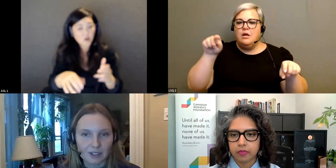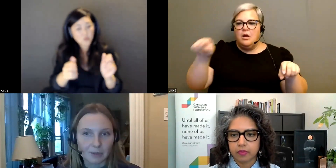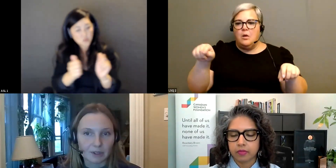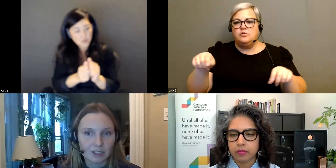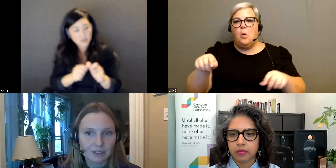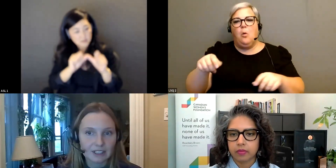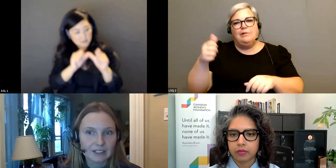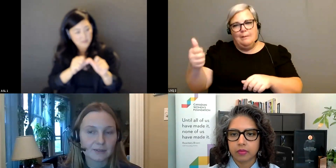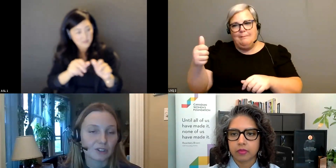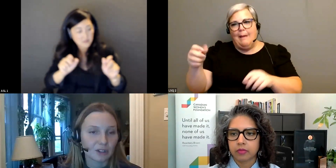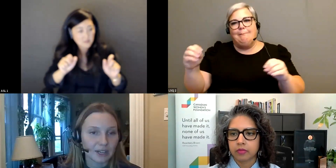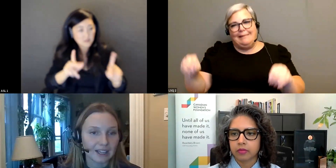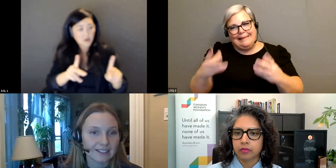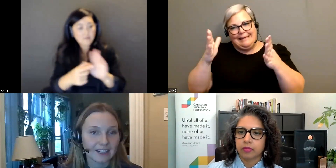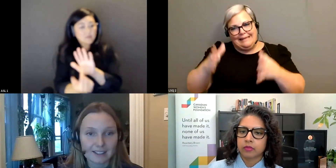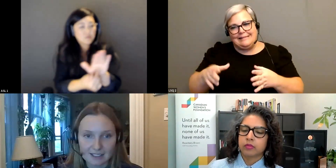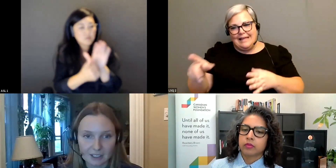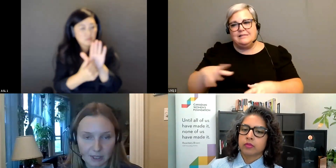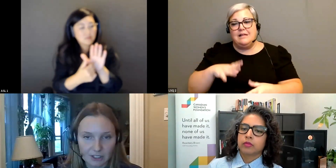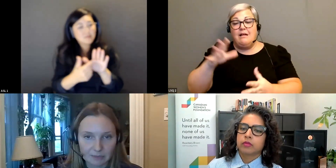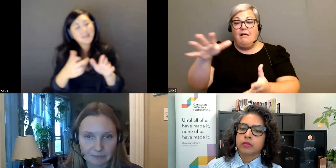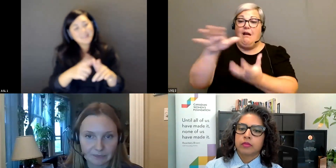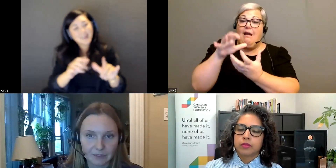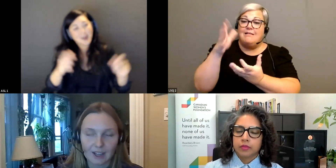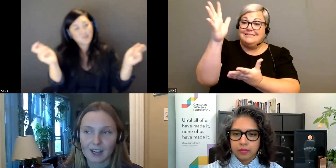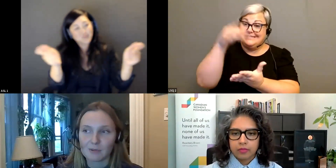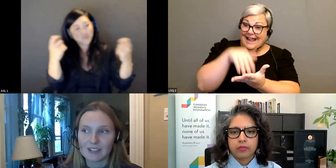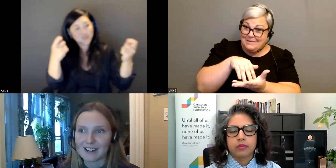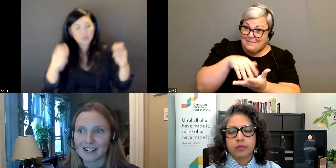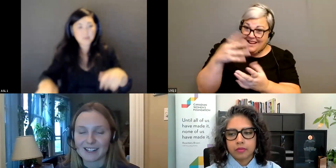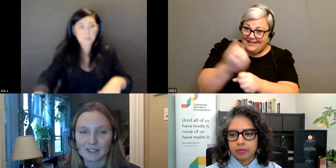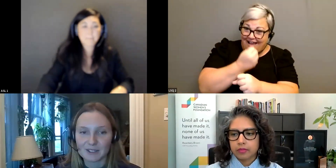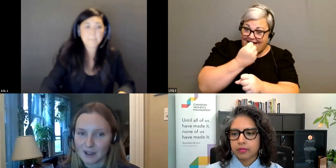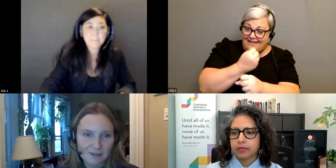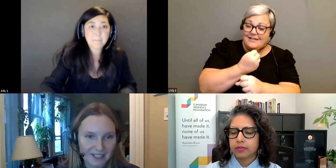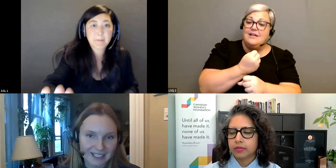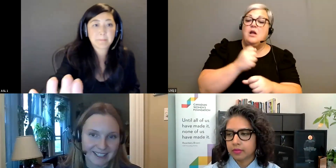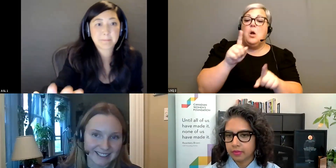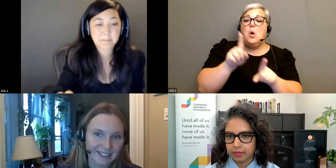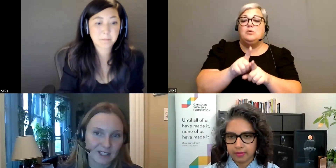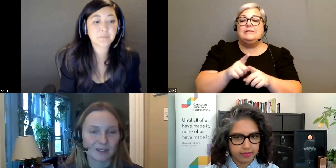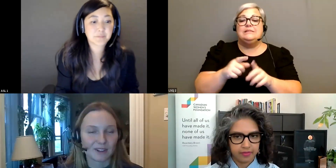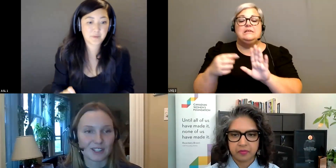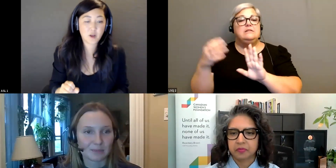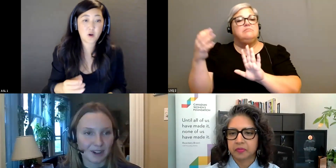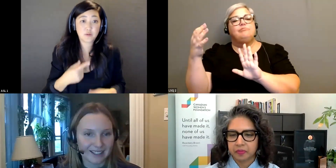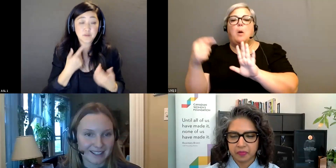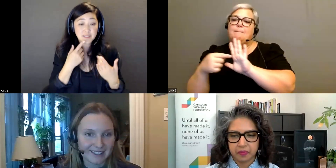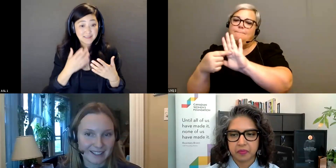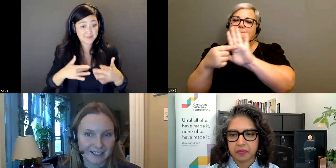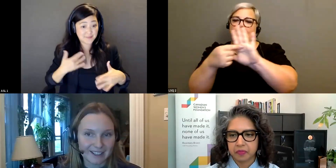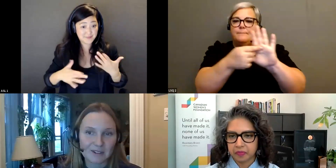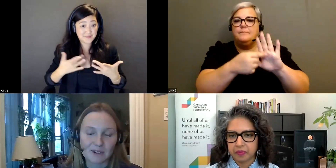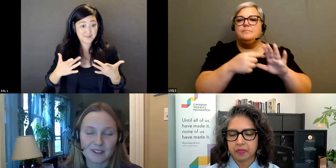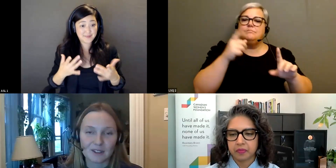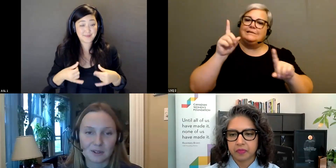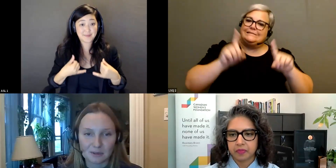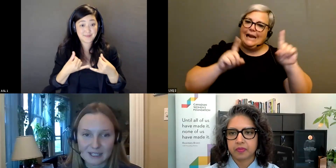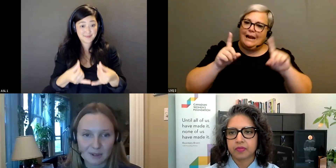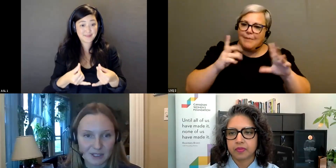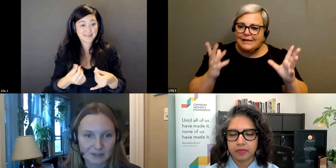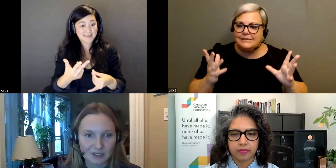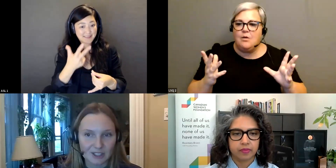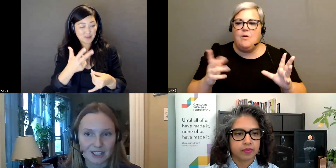elles-mêmes. Les gagnantes reçoivent 5 000 $ et ont accès à des occasions de présentation, d'exposition, de célébration. Nous